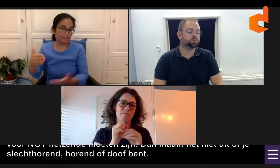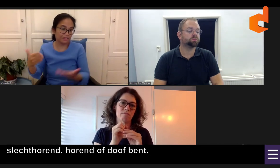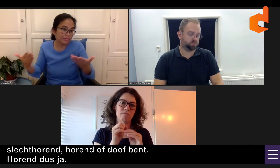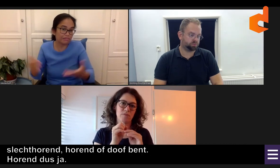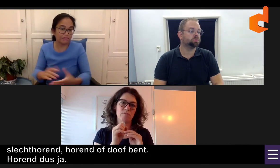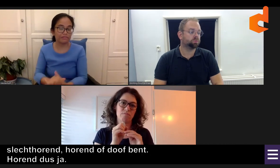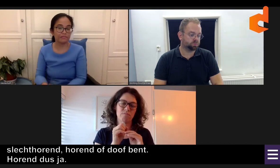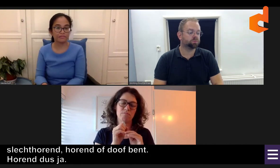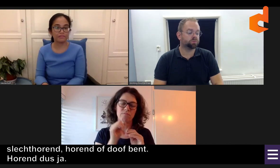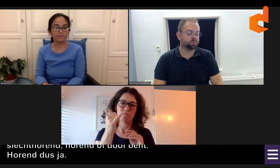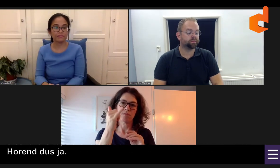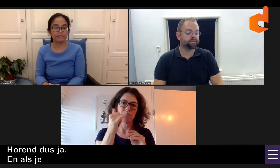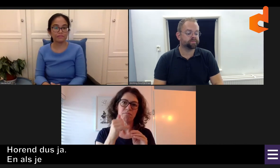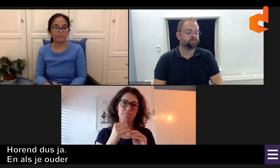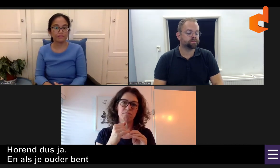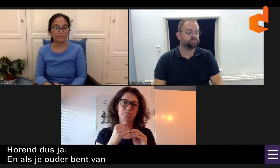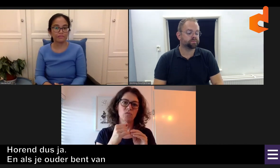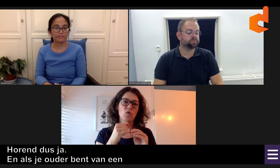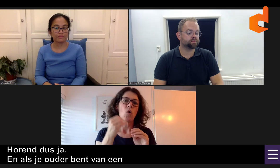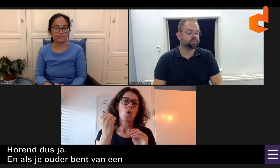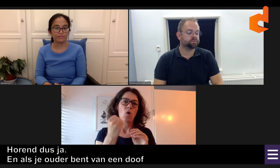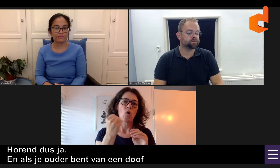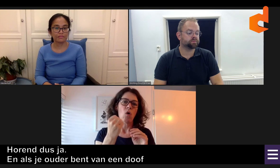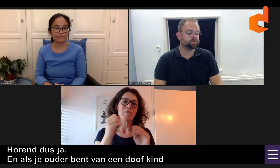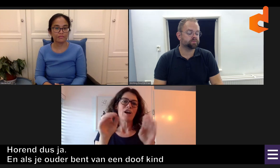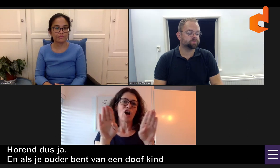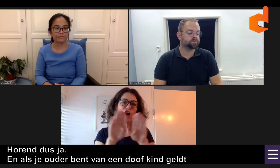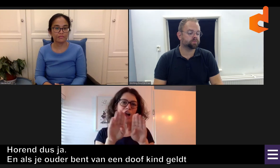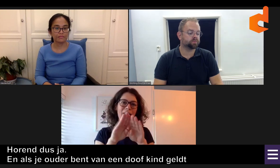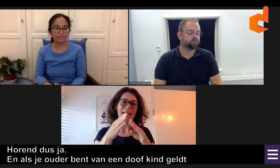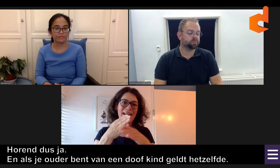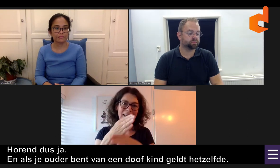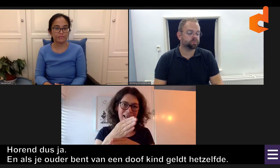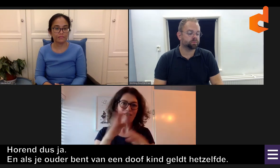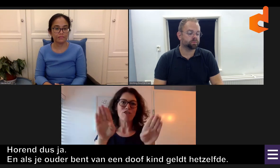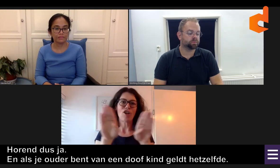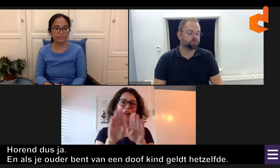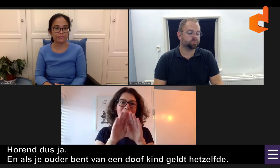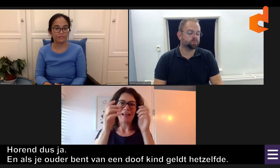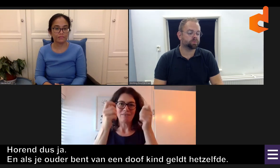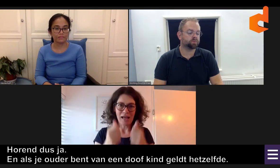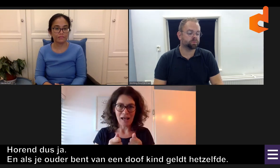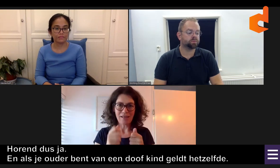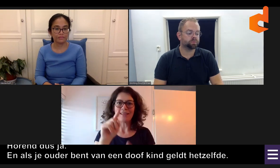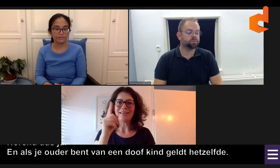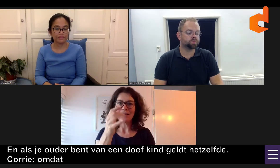En als je ouder bent van een doof kind, dan geldt het hetzelfde. Corrie, omdat het gaat om gelijke